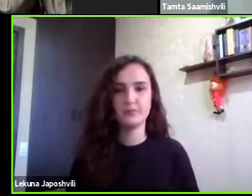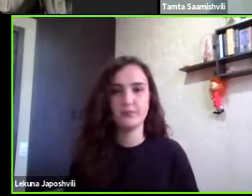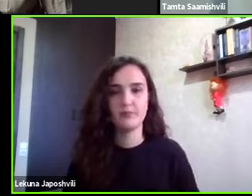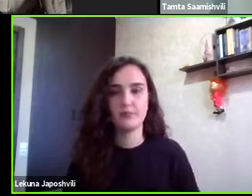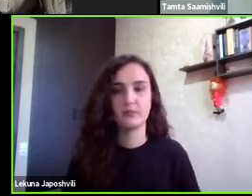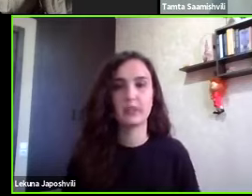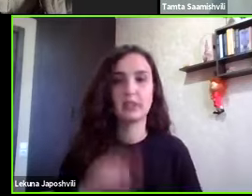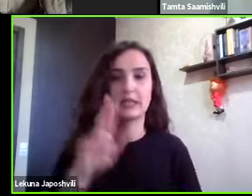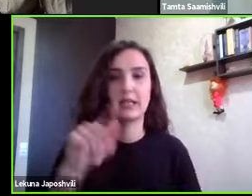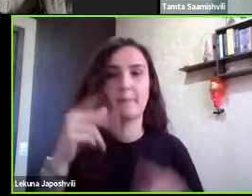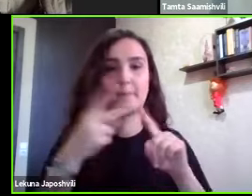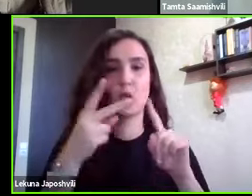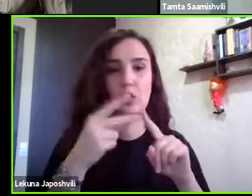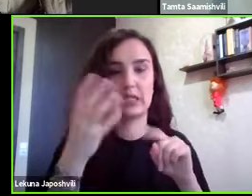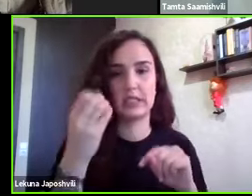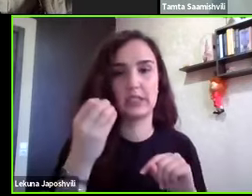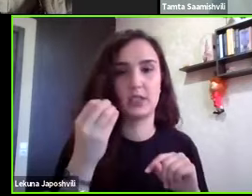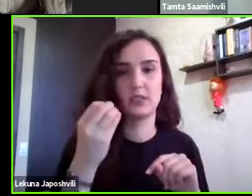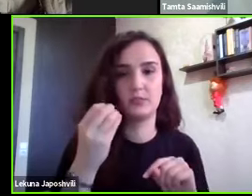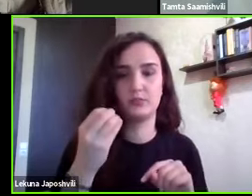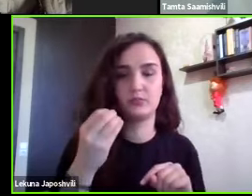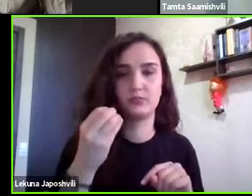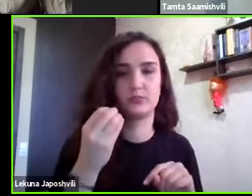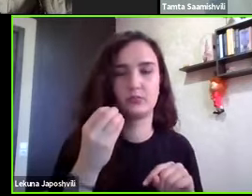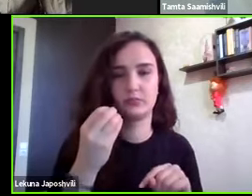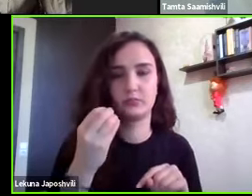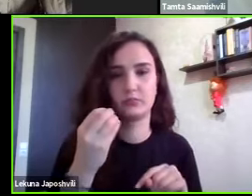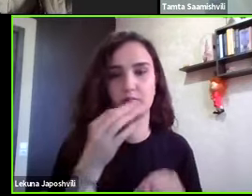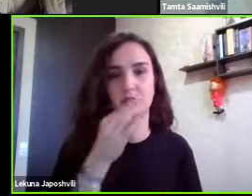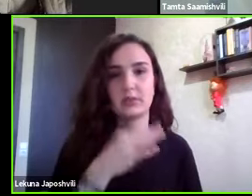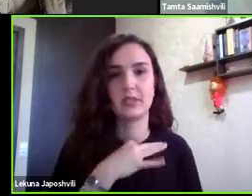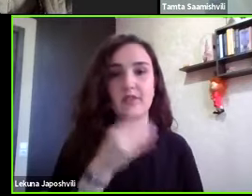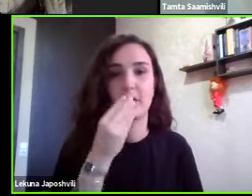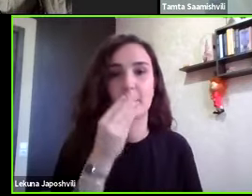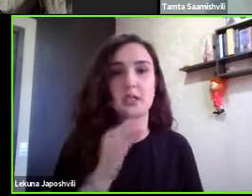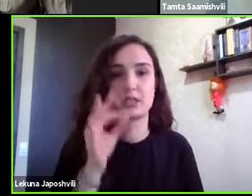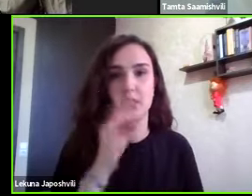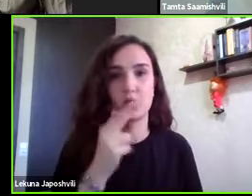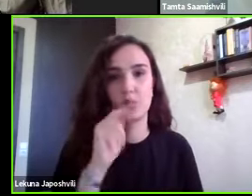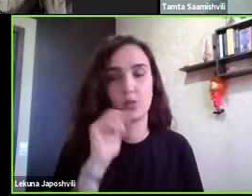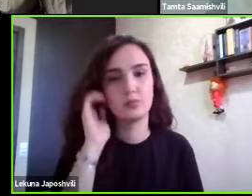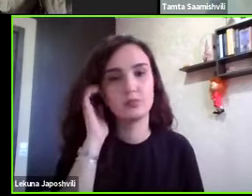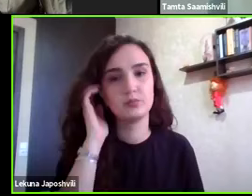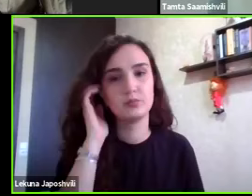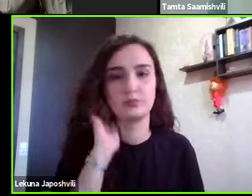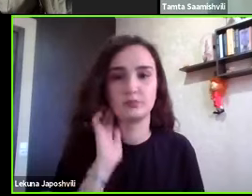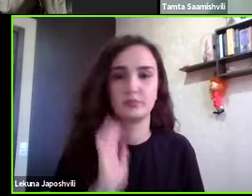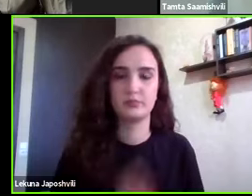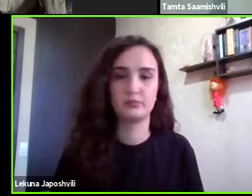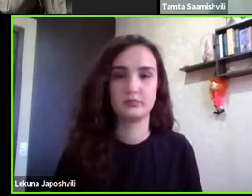და მეორე კიდე კი მითხარით კვებაზე, ხო?